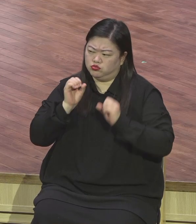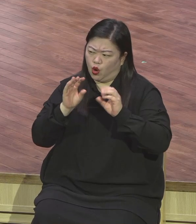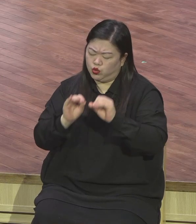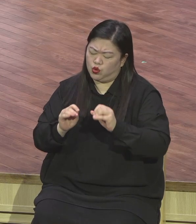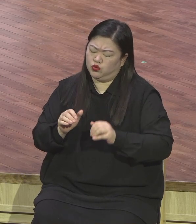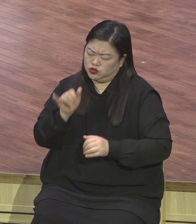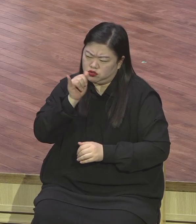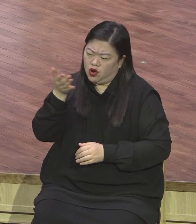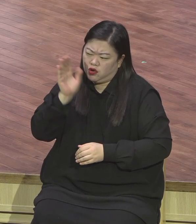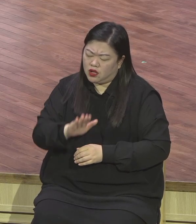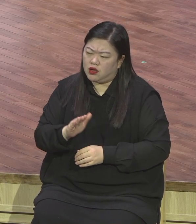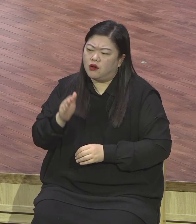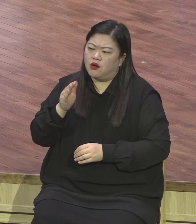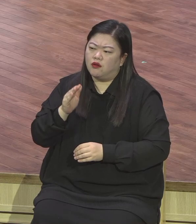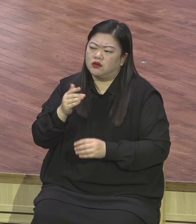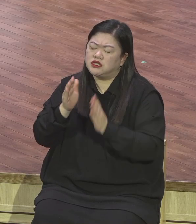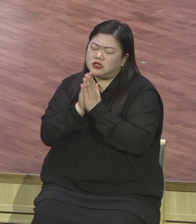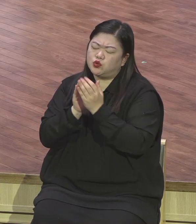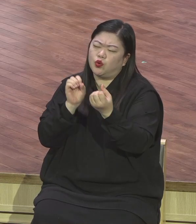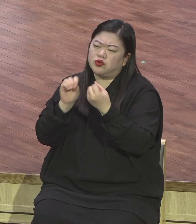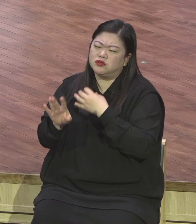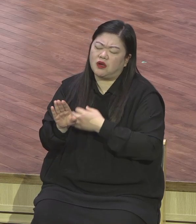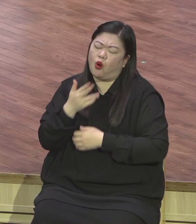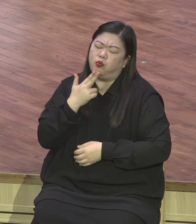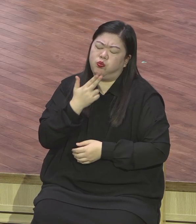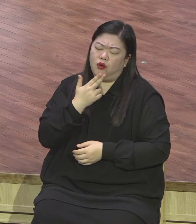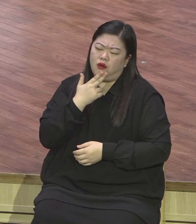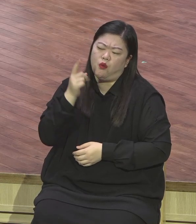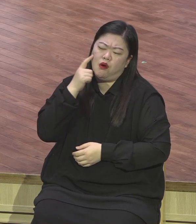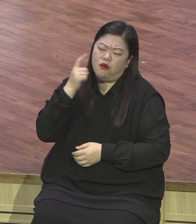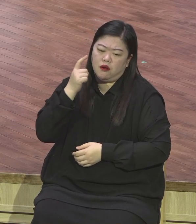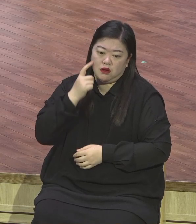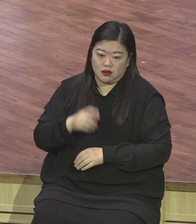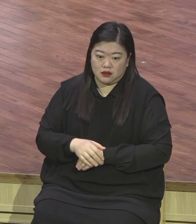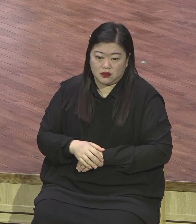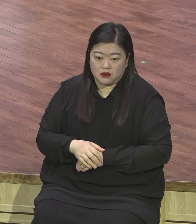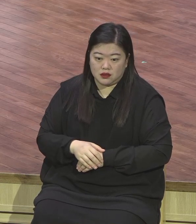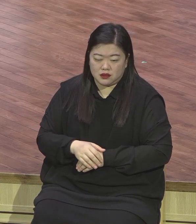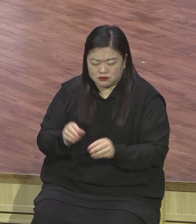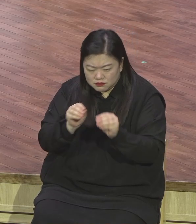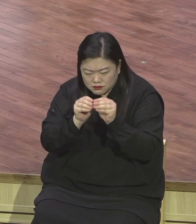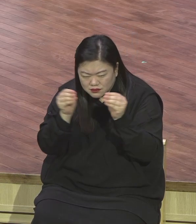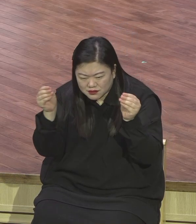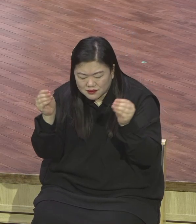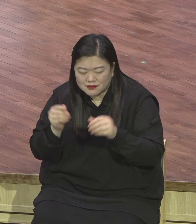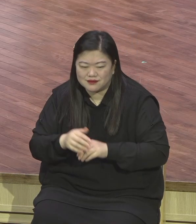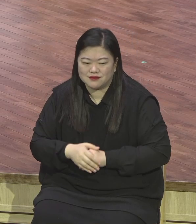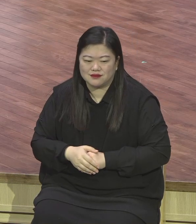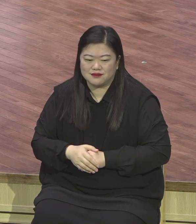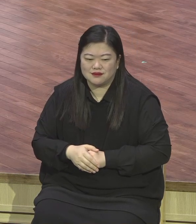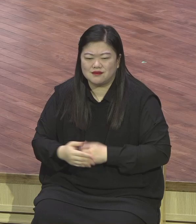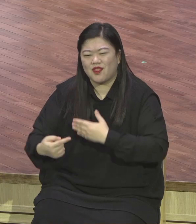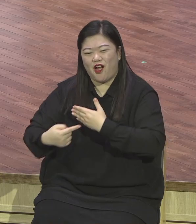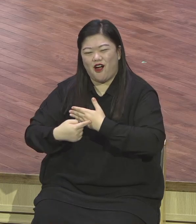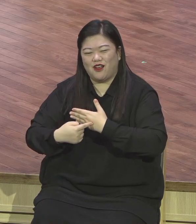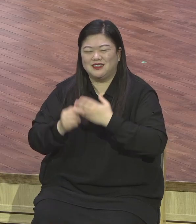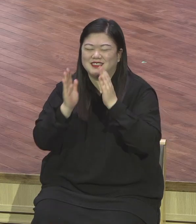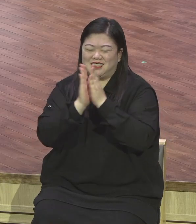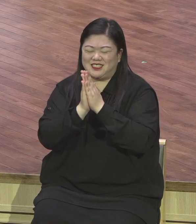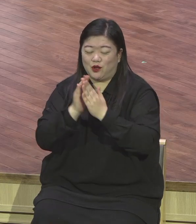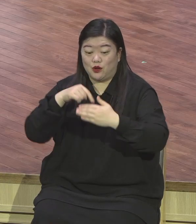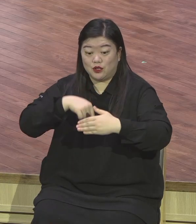정욕에 서려고 자기 욕심에 겨워서 자기 편리를 위해서 오직 자기를 위해서 하나님 뭐